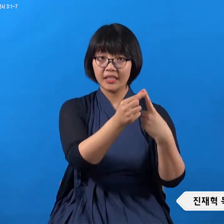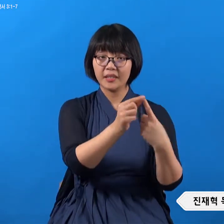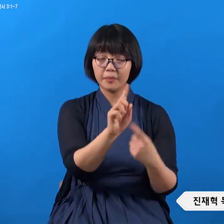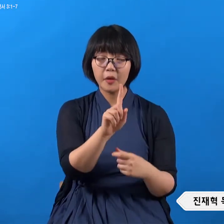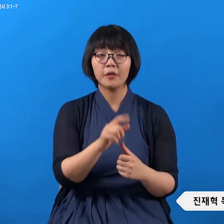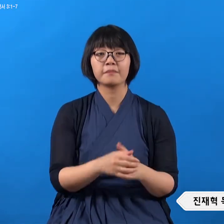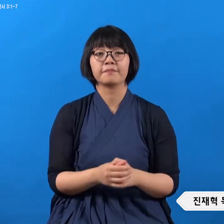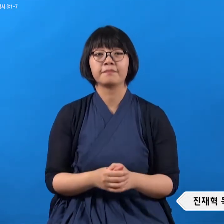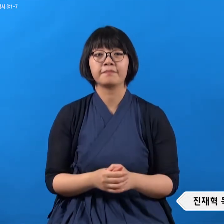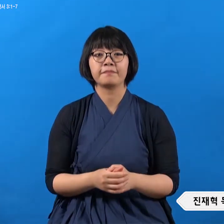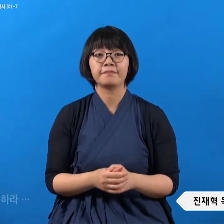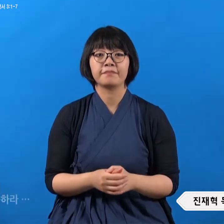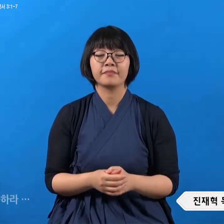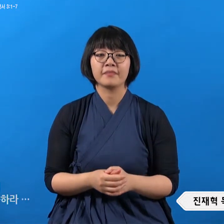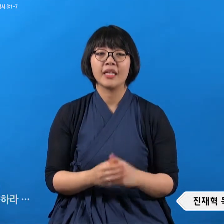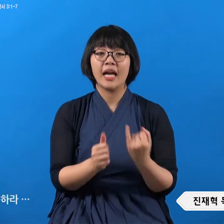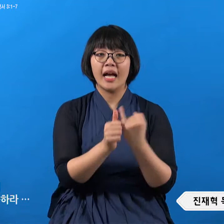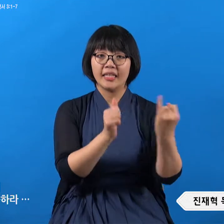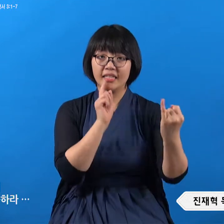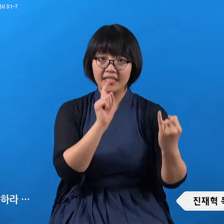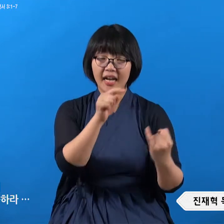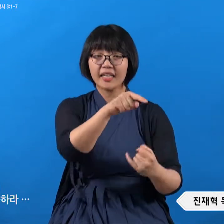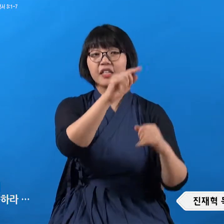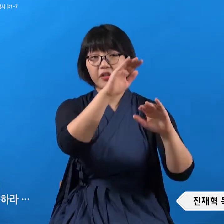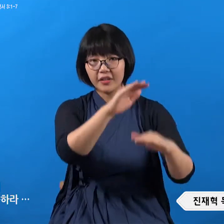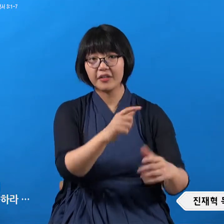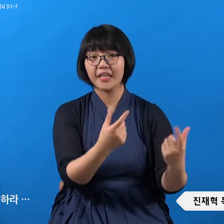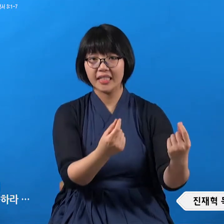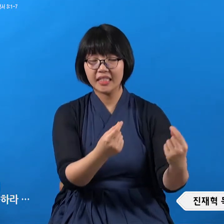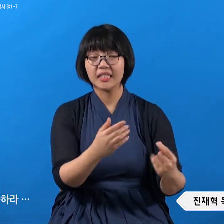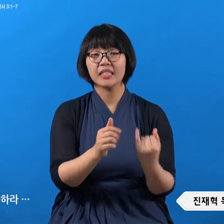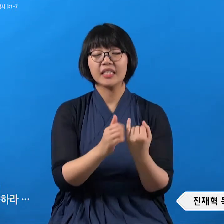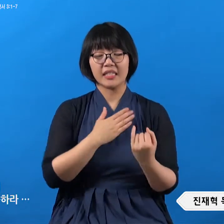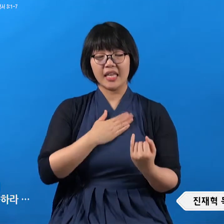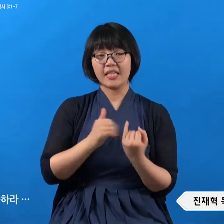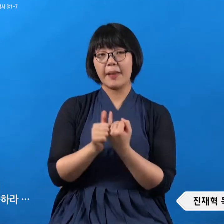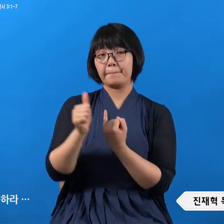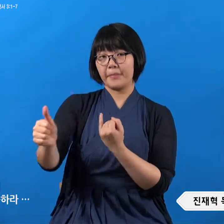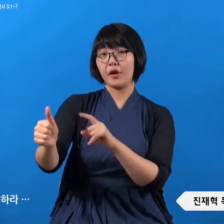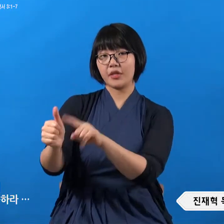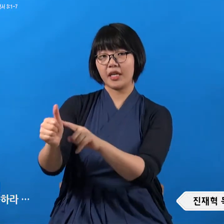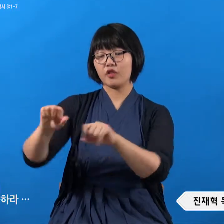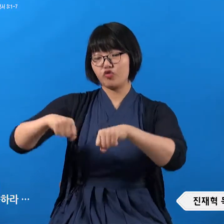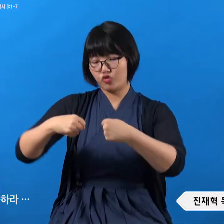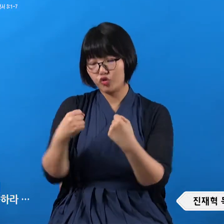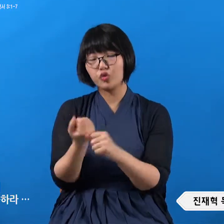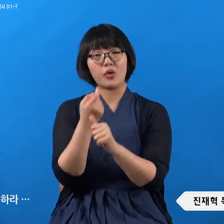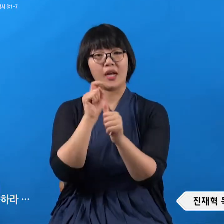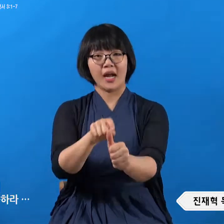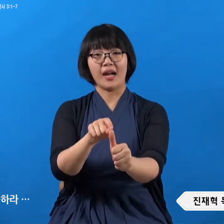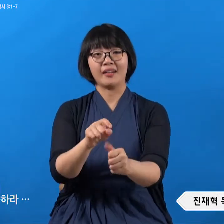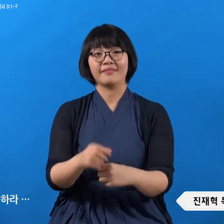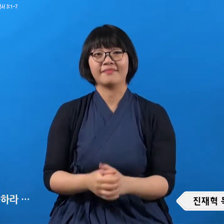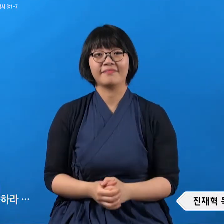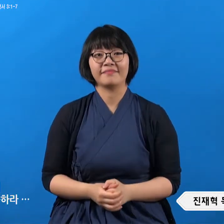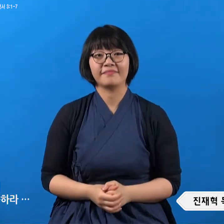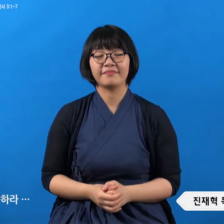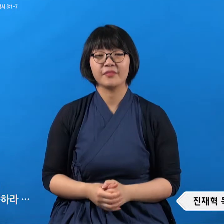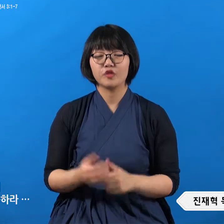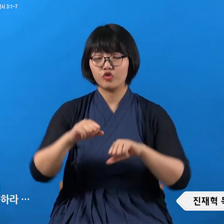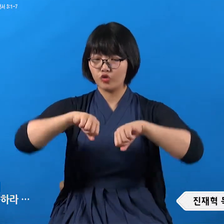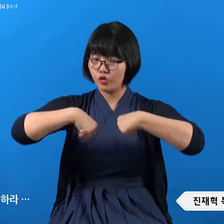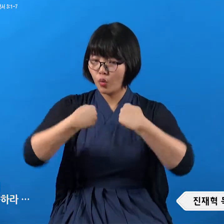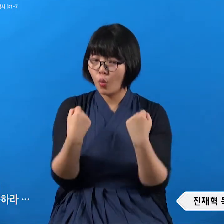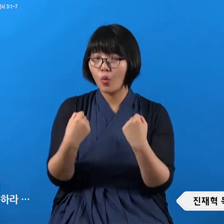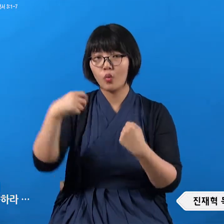1절 이렇게 말씀하십니다. 아내들아 이와 같이 자기 남편에게 순종하라.